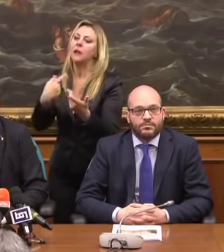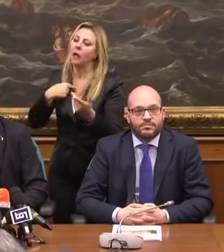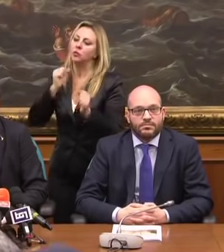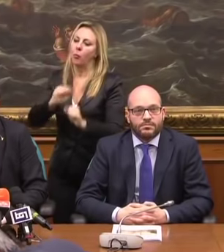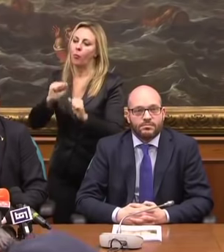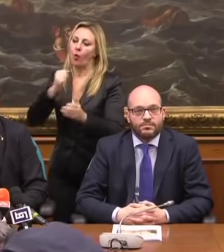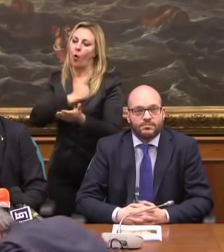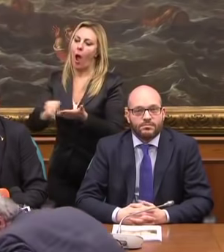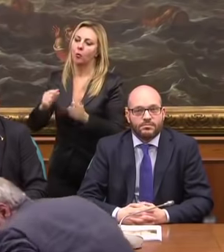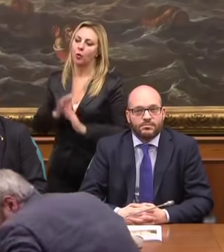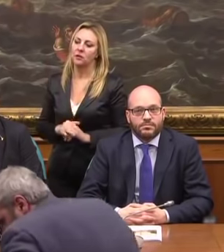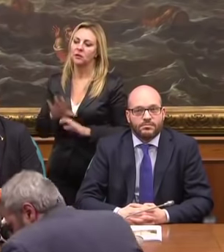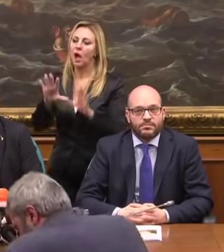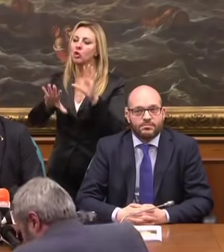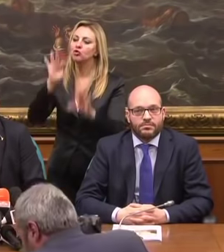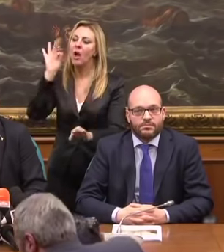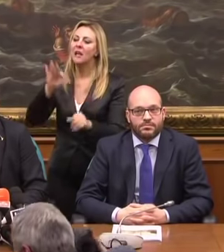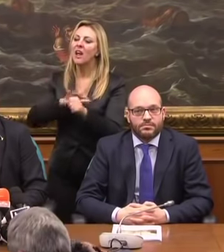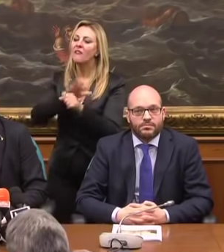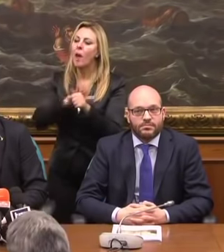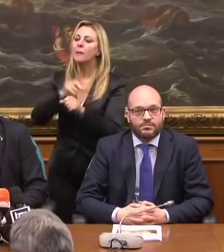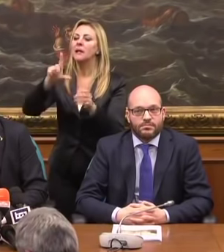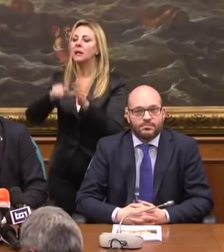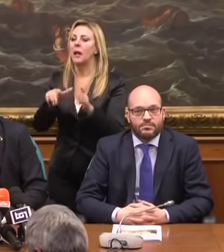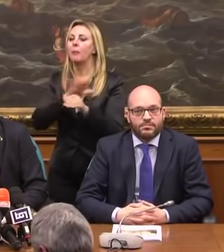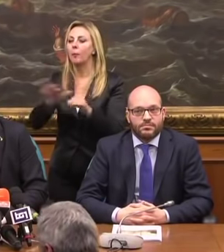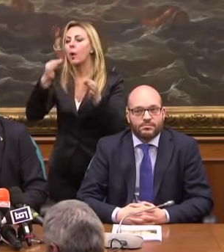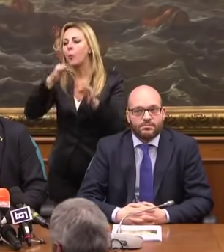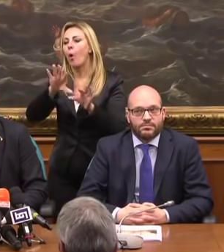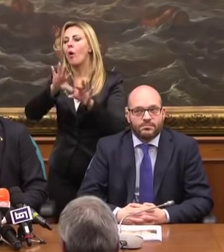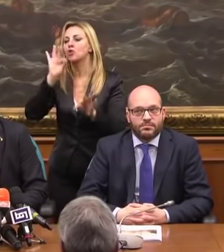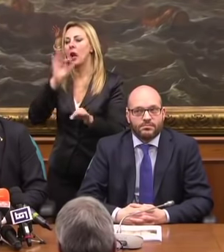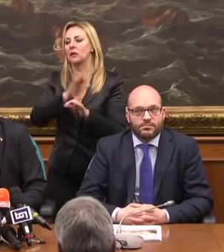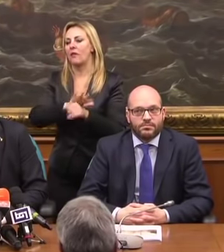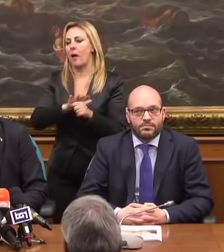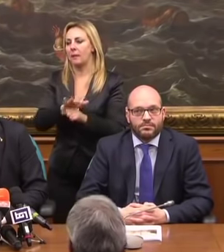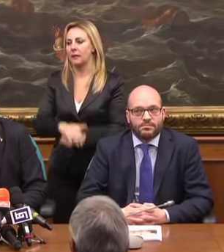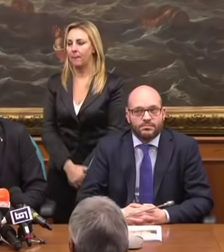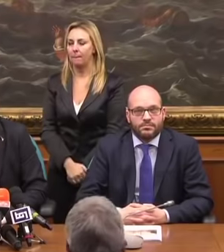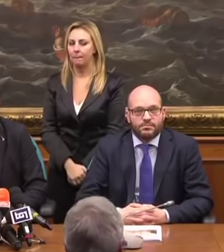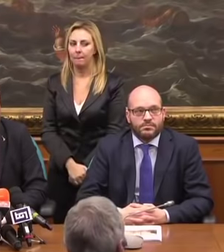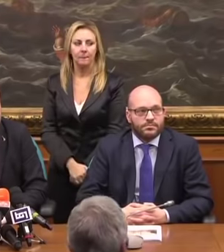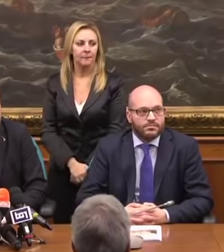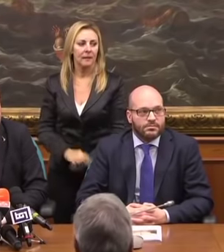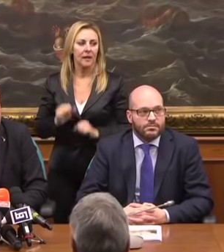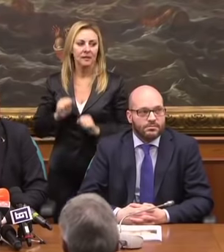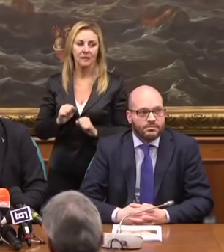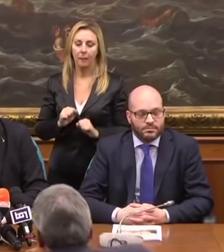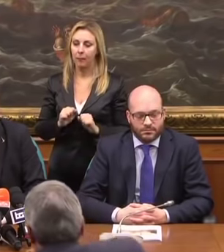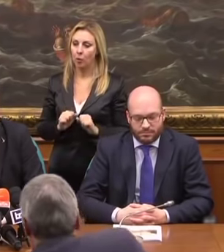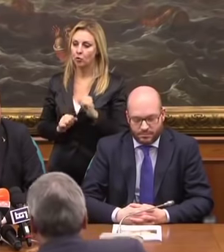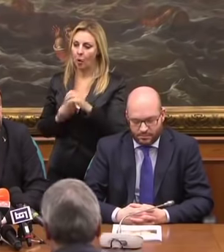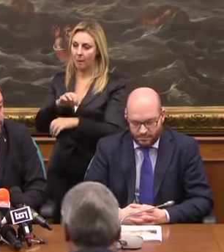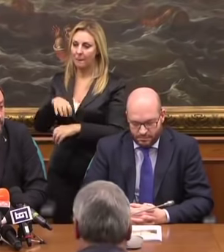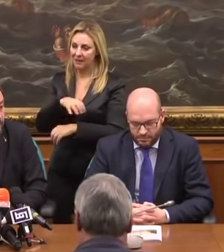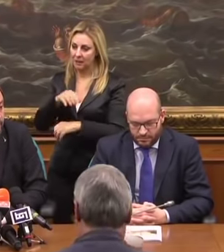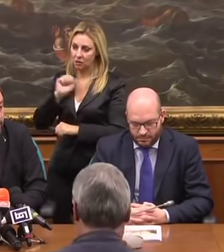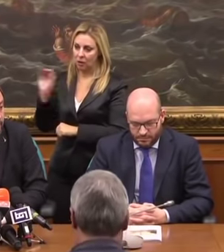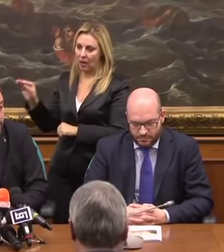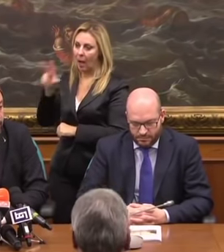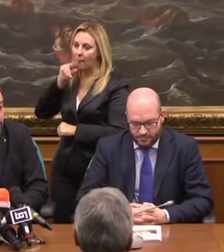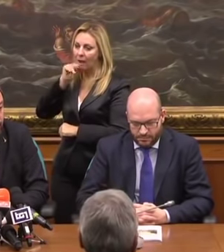di scelta che le famiglie potranno fare. Io, se posso, questo, lei ha parlato